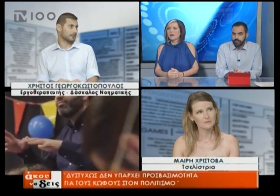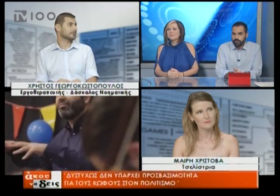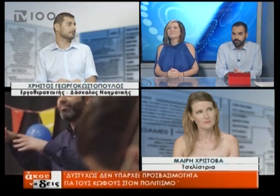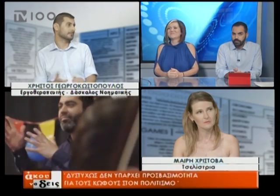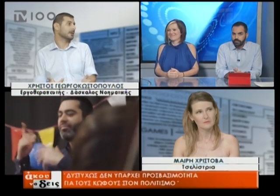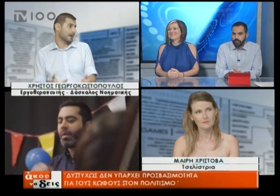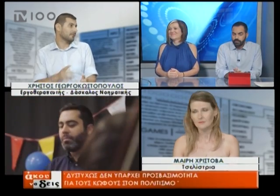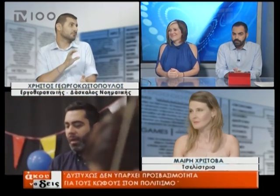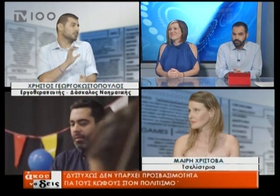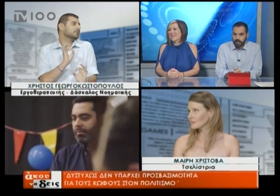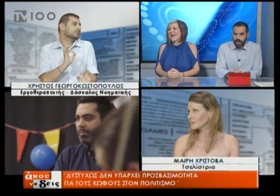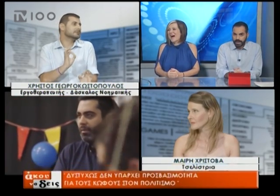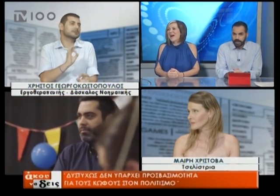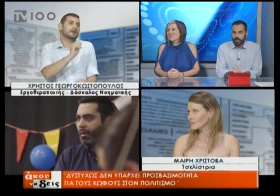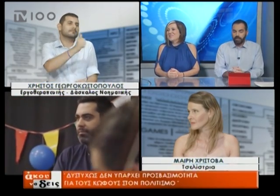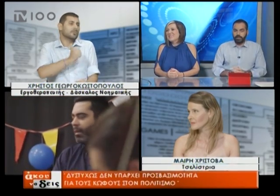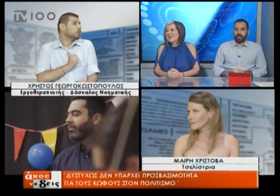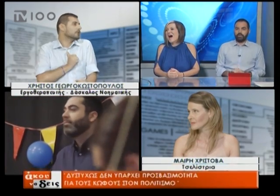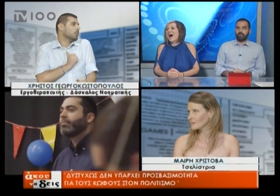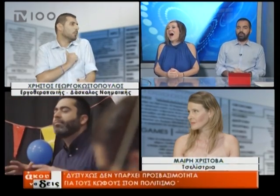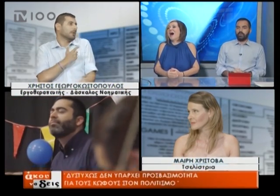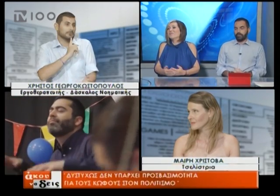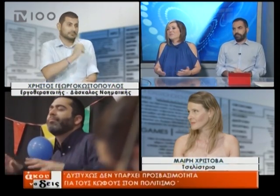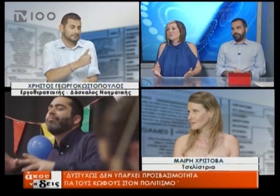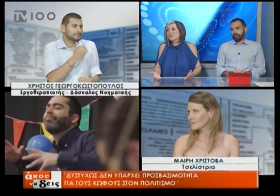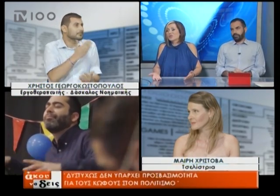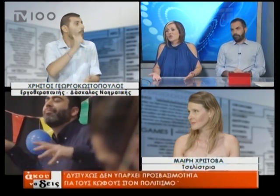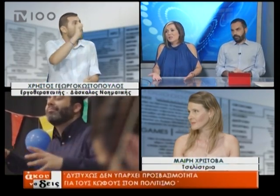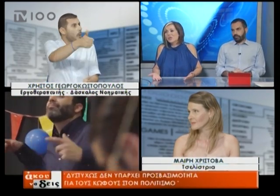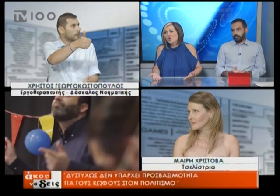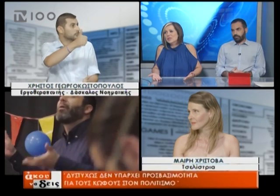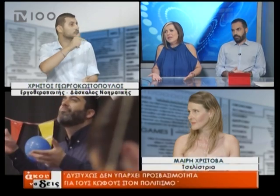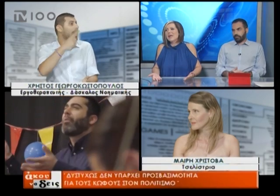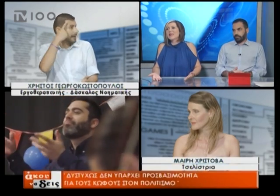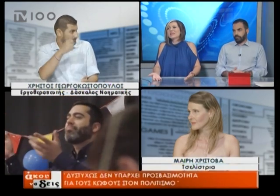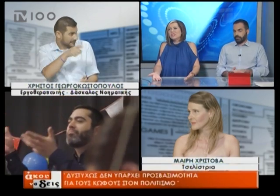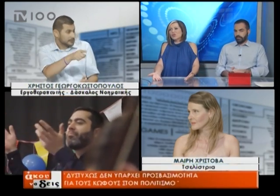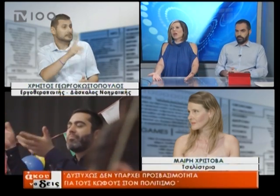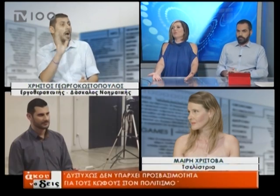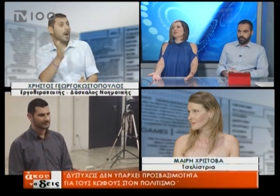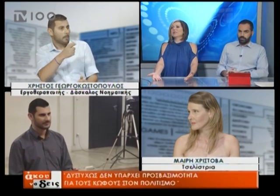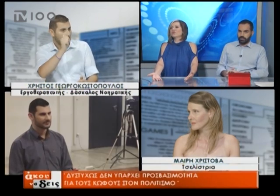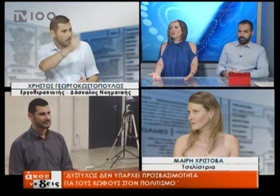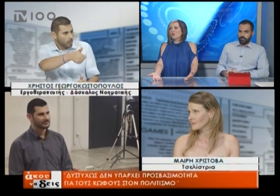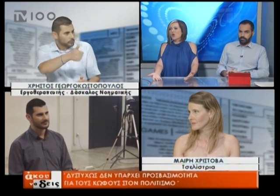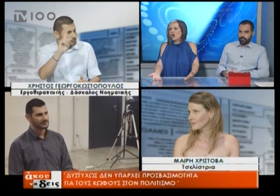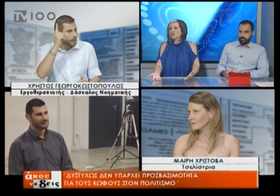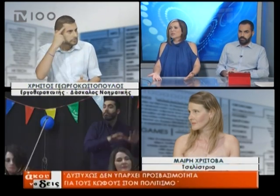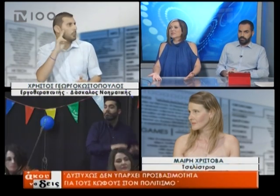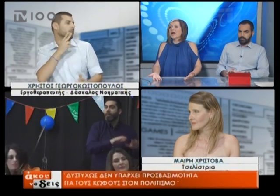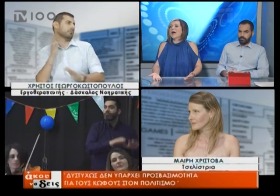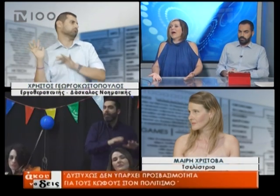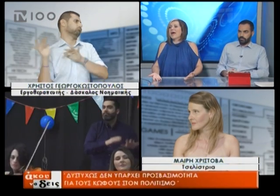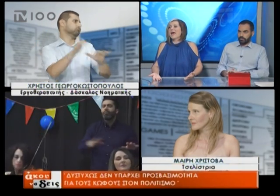Ναι. Μάλιστα. Άρα γίνεται. Φυσικά. Τον ιδιώτη δύσκολα μπορείς να τον